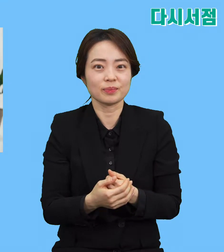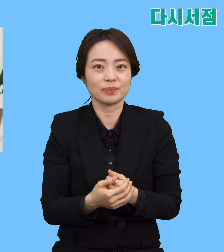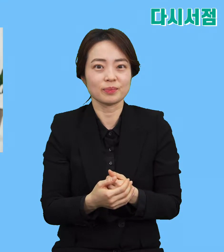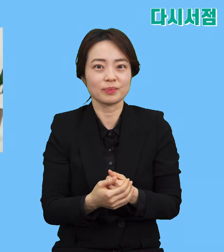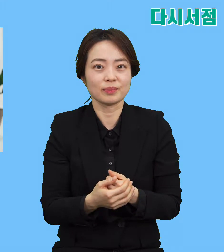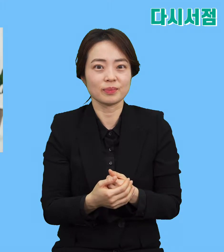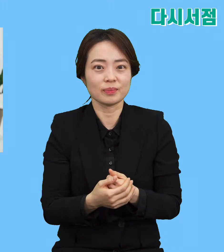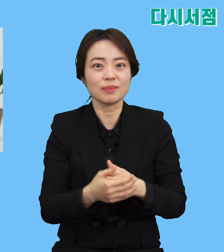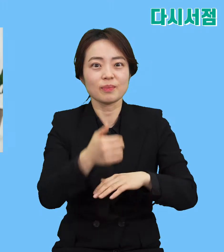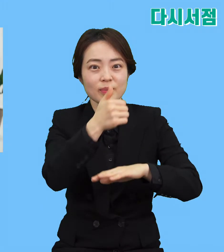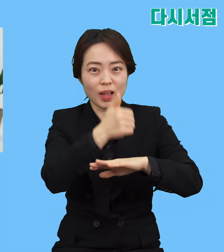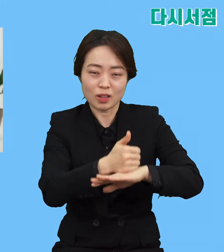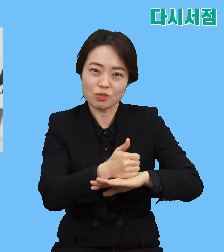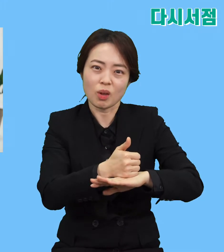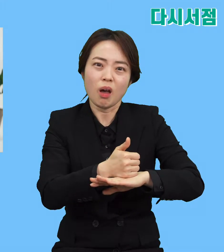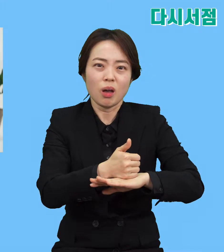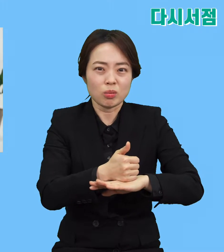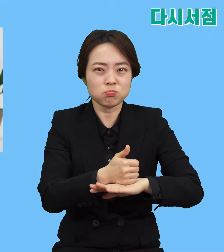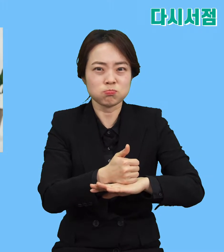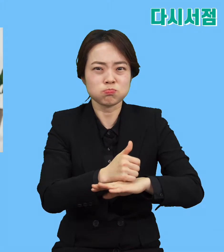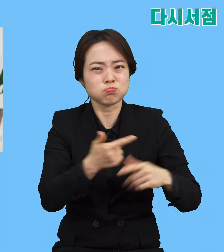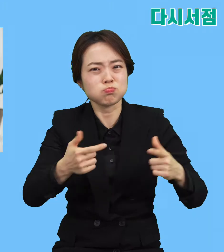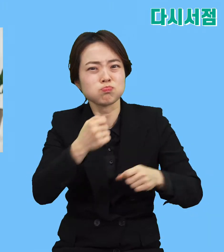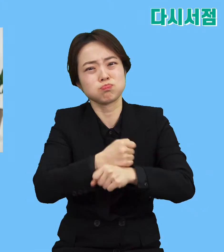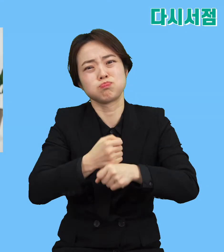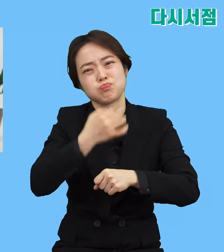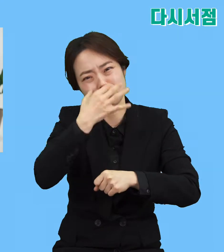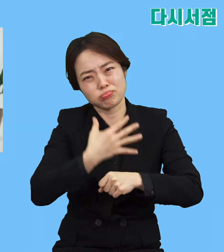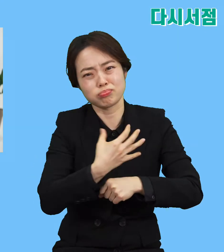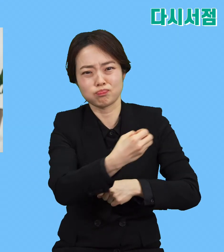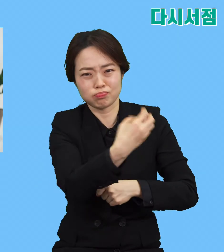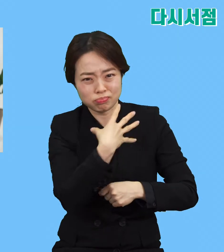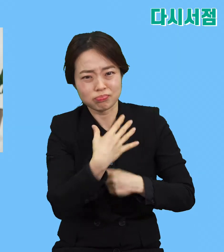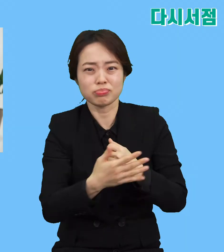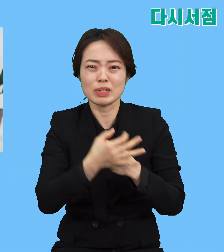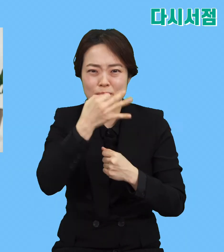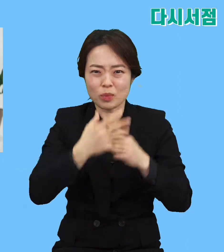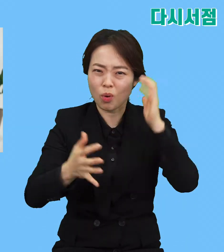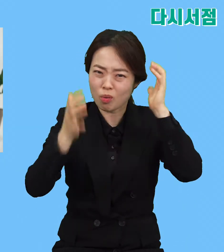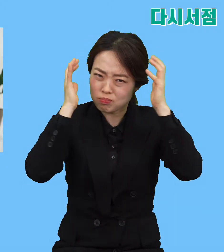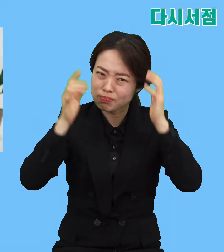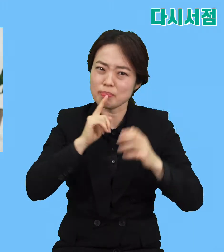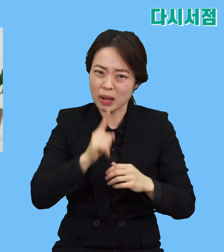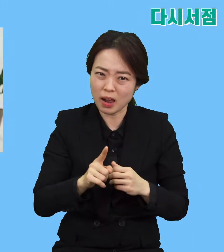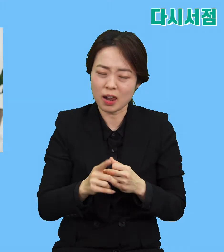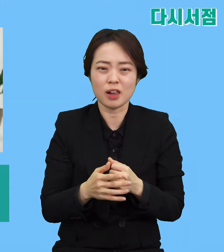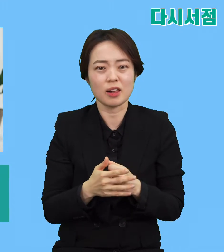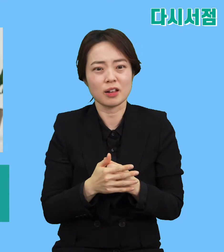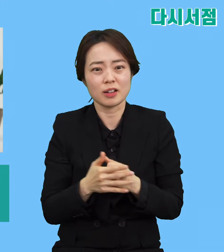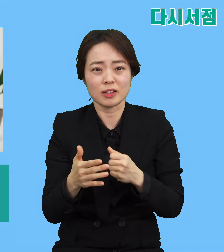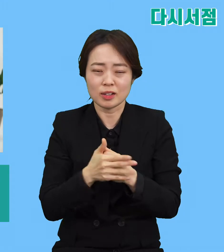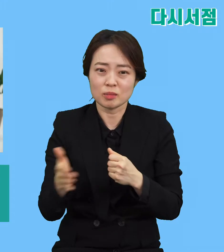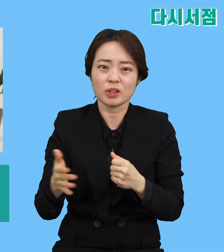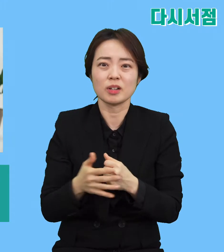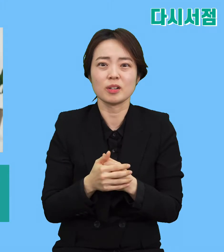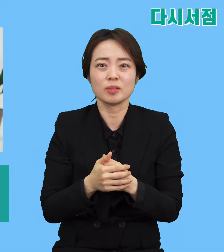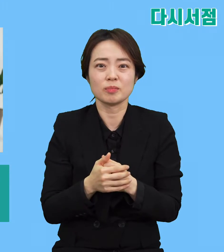그분들도 막 나중에 좀 되게 호통치시고 힘드니까 헷갈리고